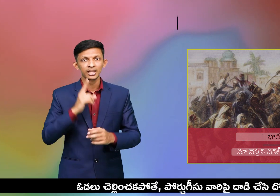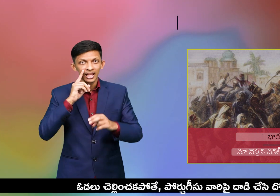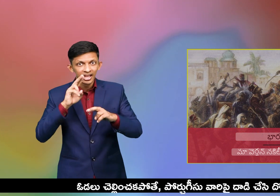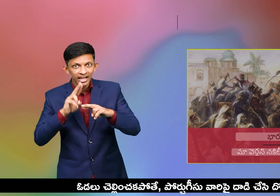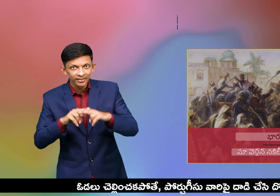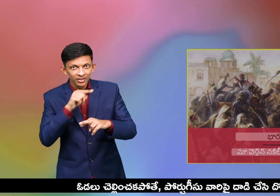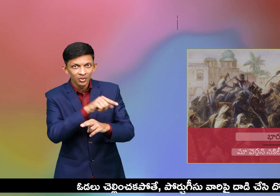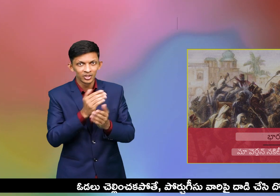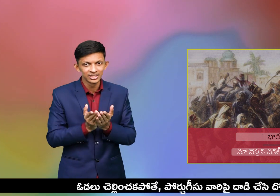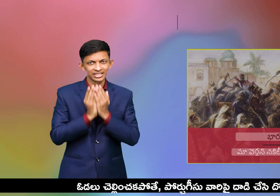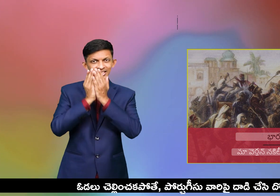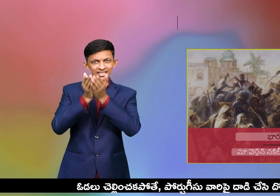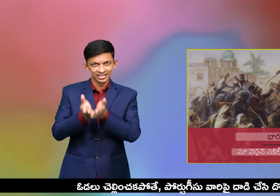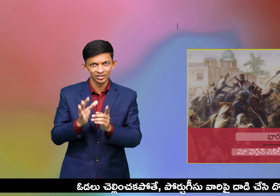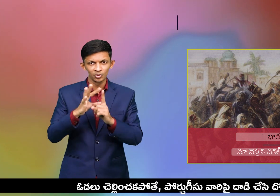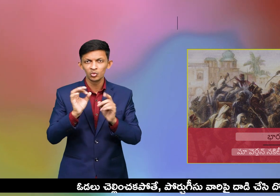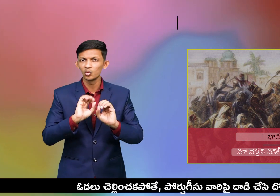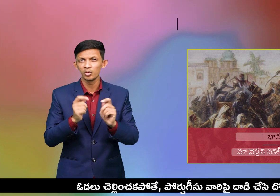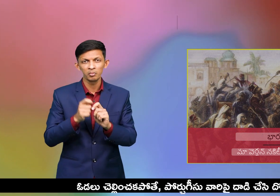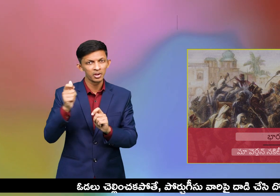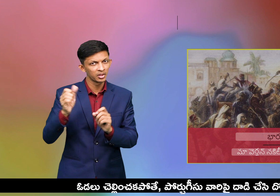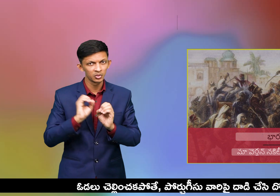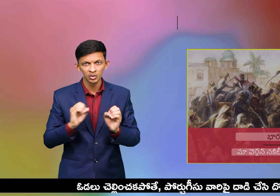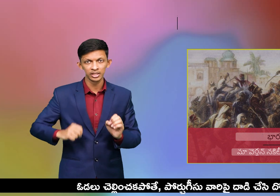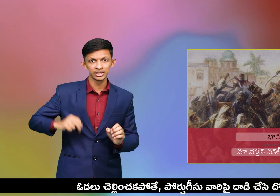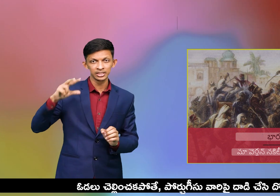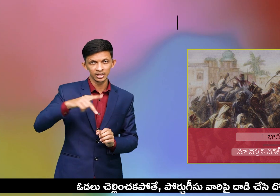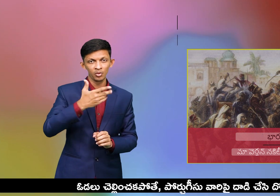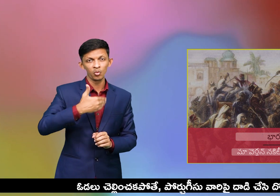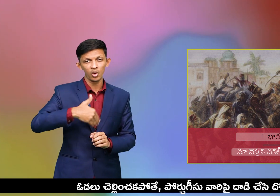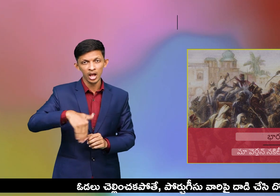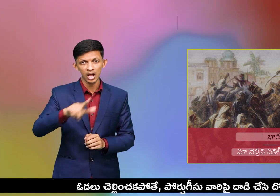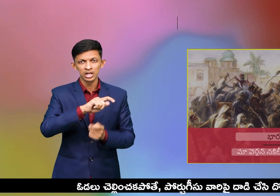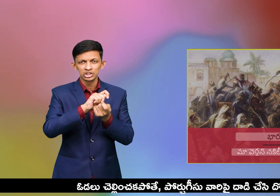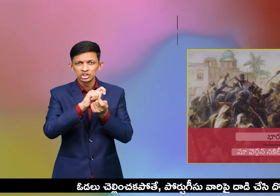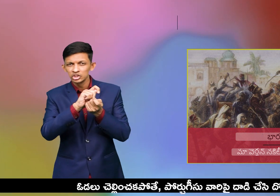ఓడలు చెల్లించకపోతే పోర్చుగీసు వారిపై దాడి చేసి దొంగిలించేవారు.